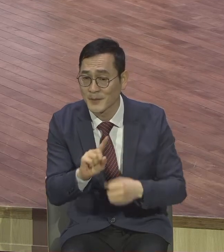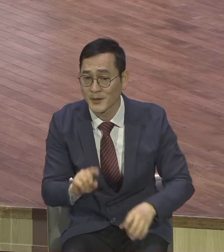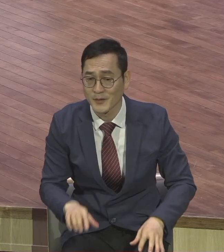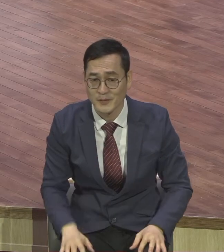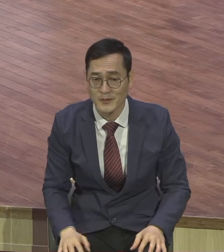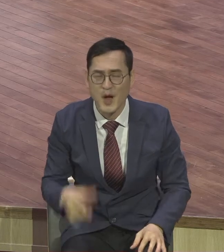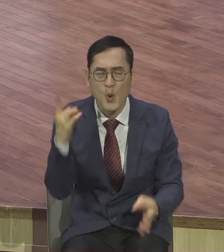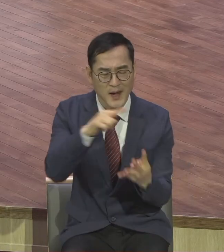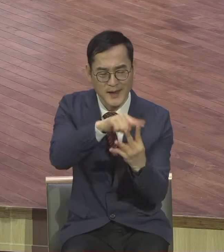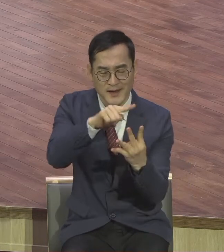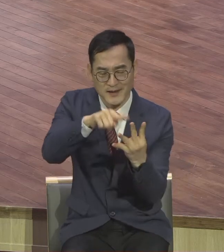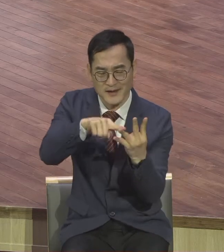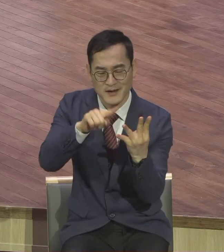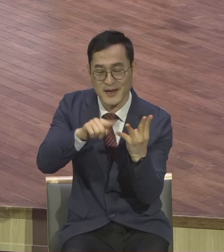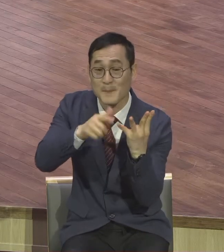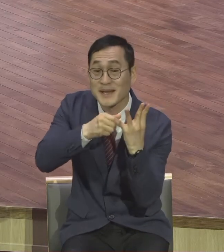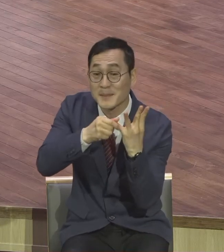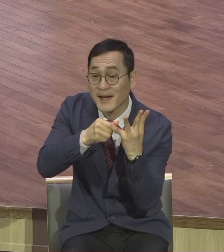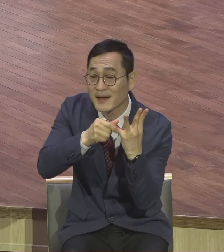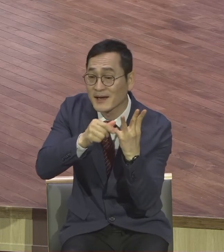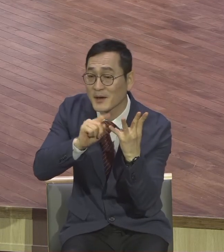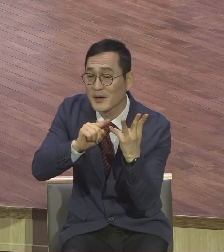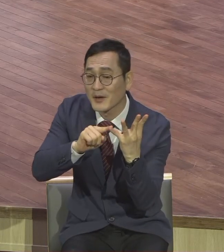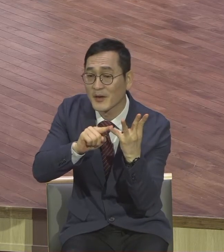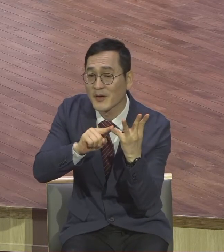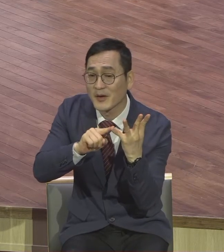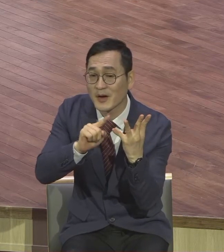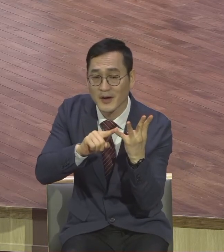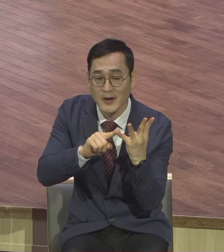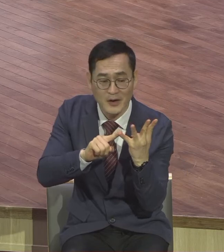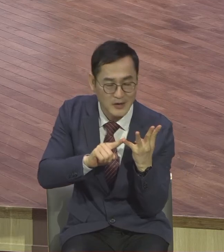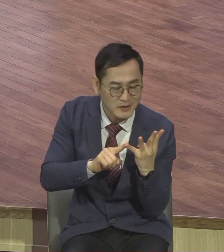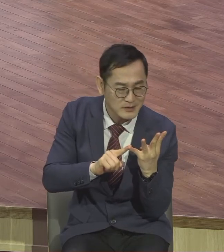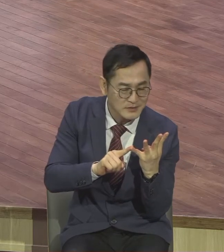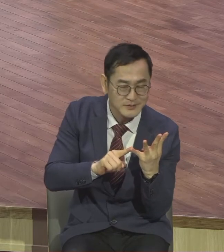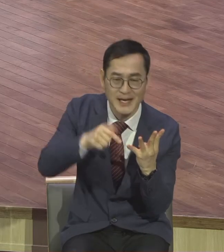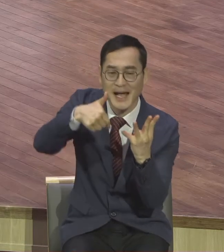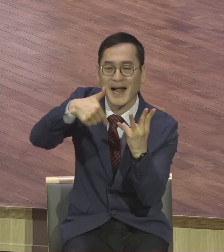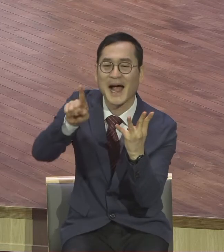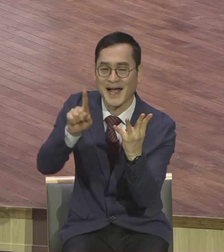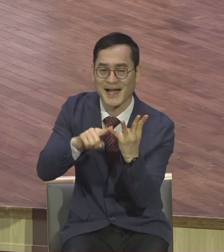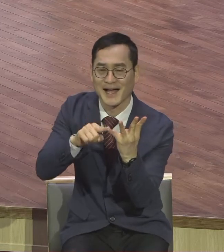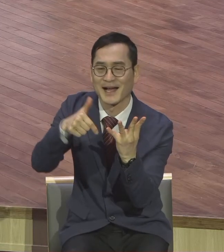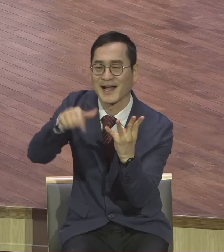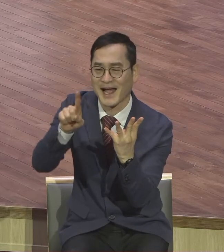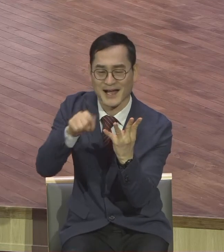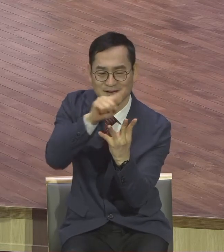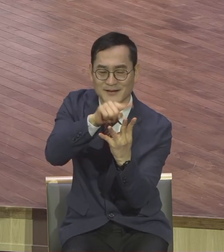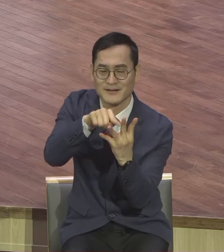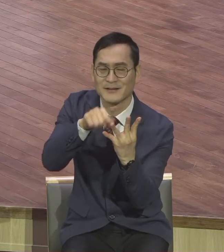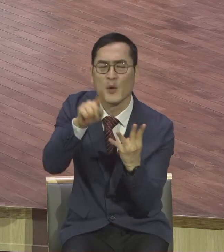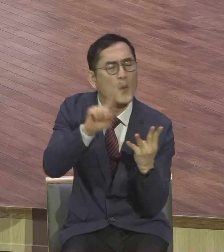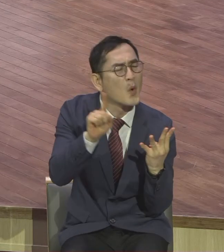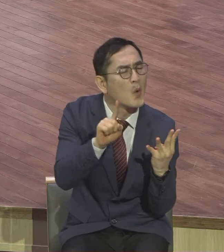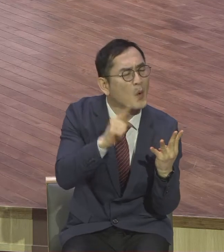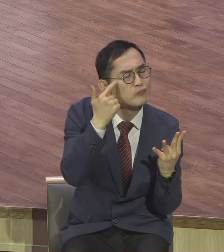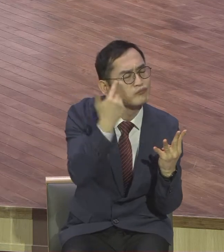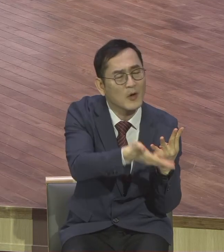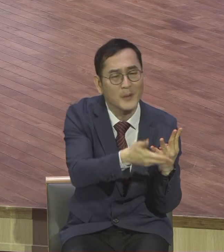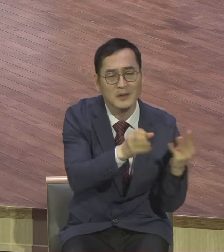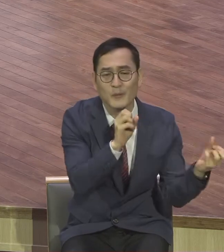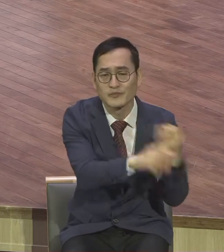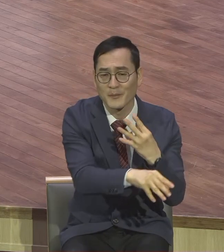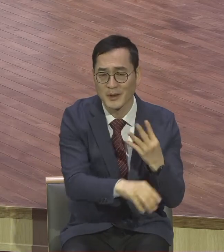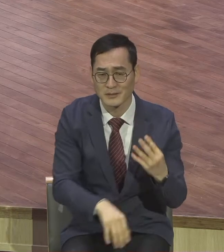마지막 글자가 가짜다 그랬어요. 그렇게 하면서 이 네 글자